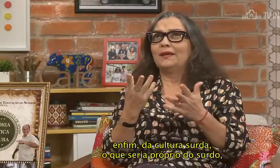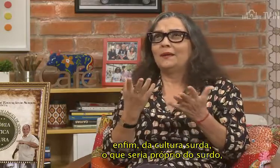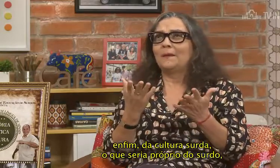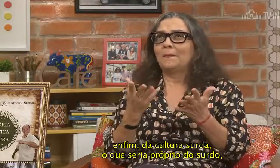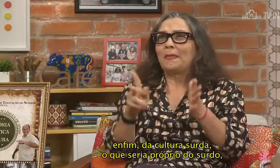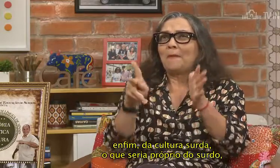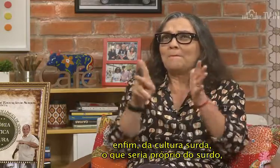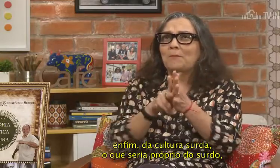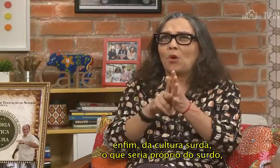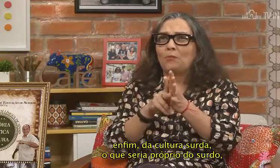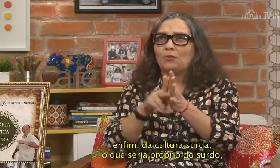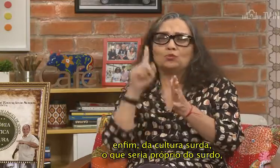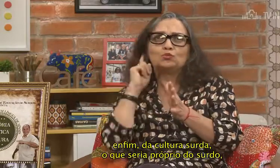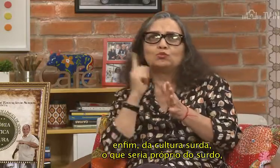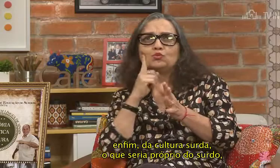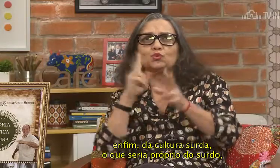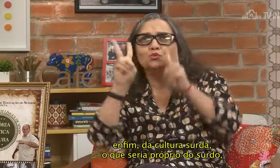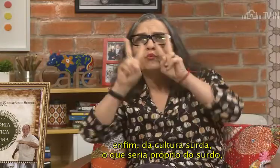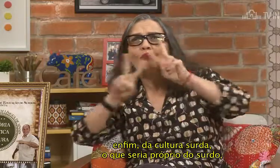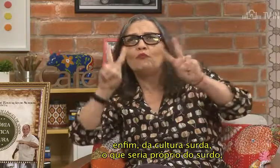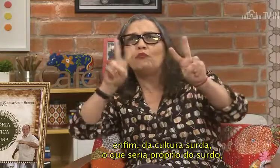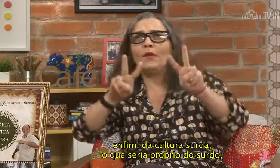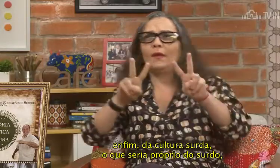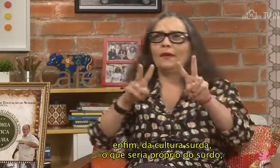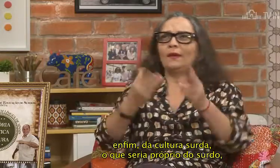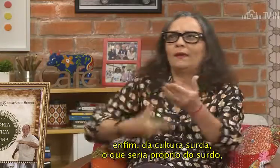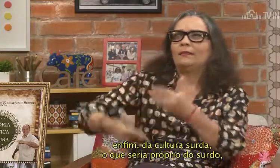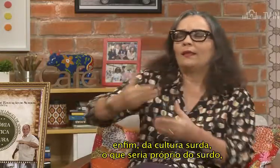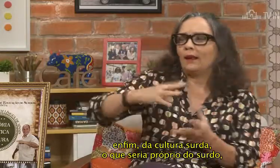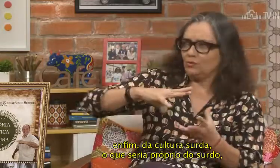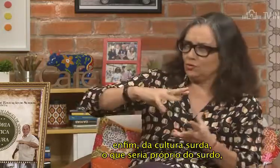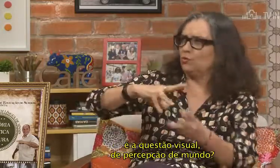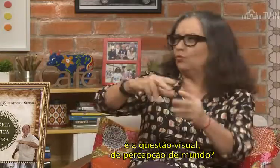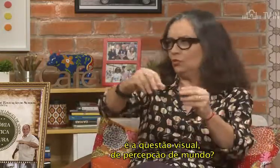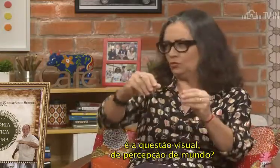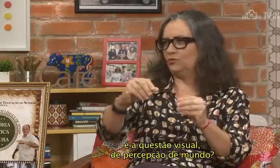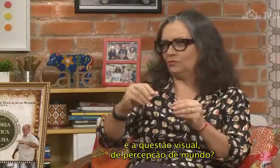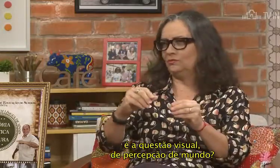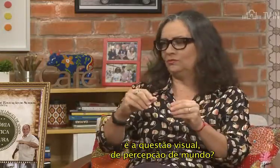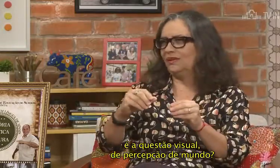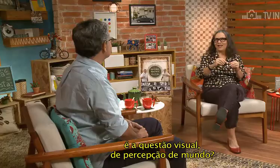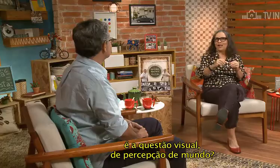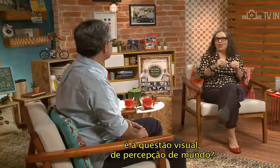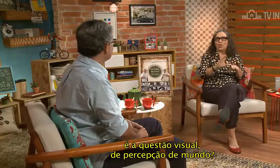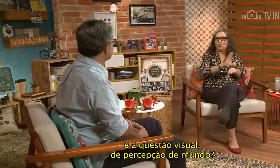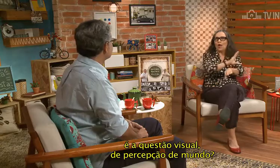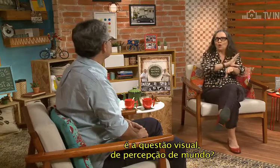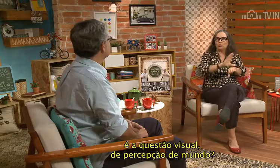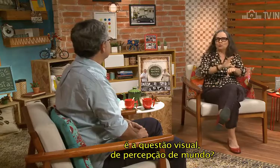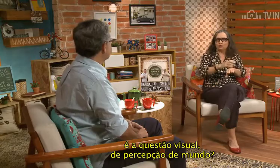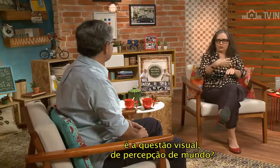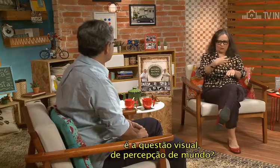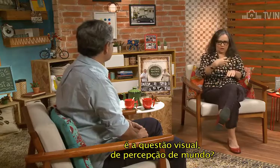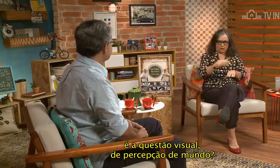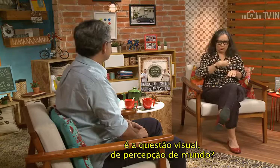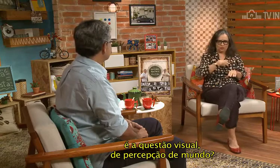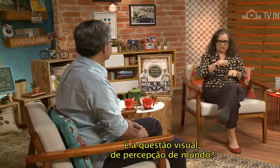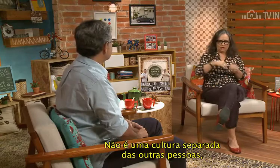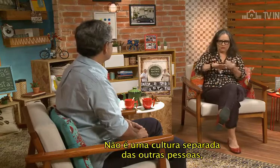cultura surda, o que seria próprio do surdo, é a questão visual, de percepção de mundo. Não é